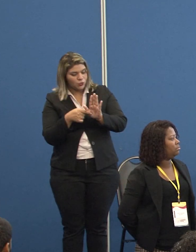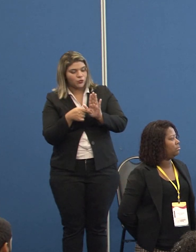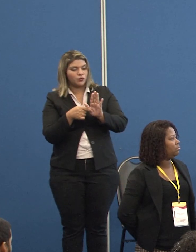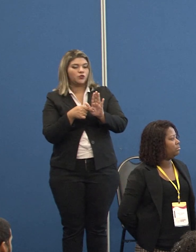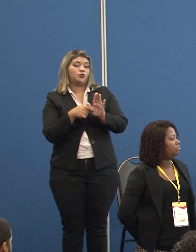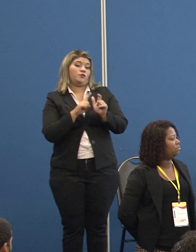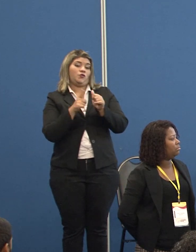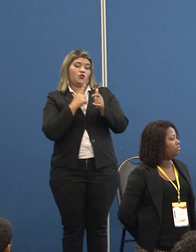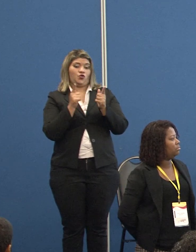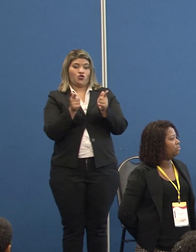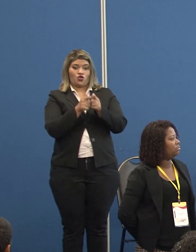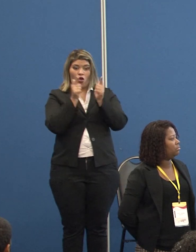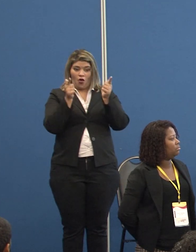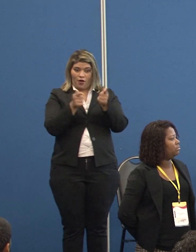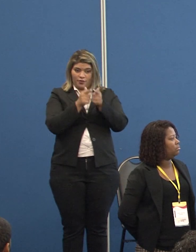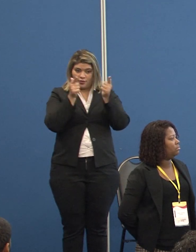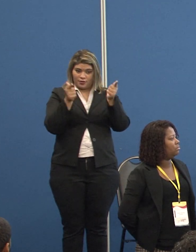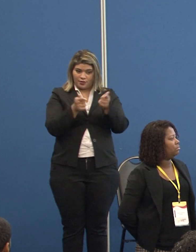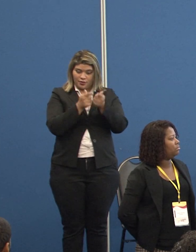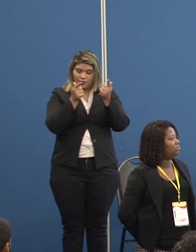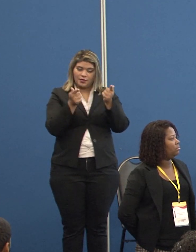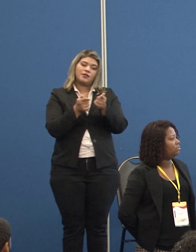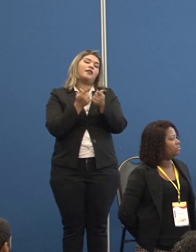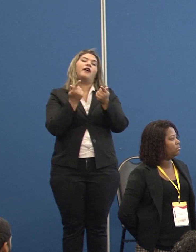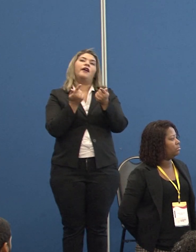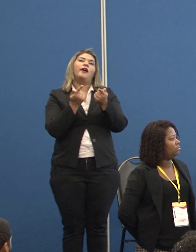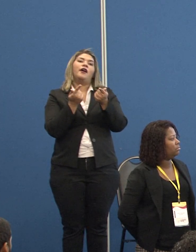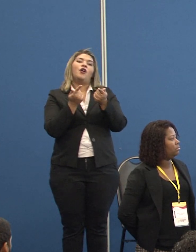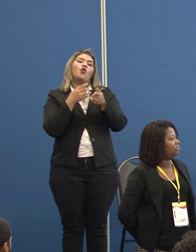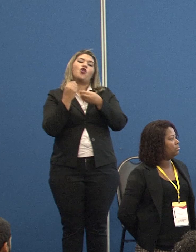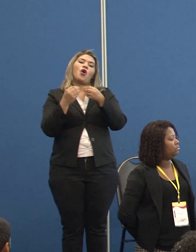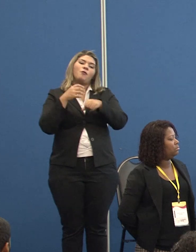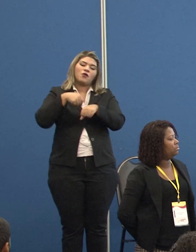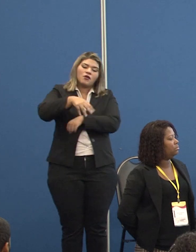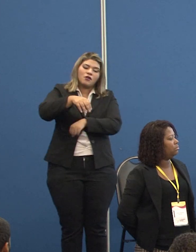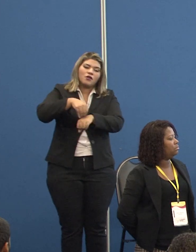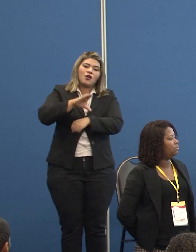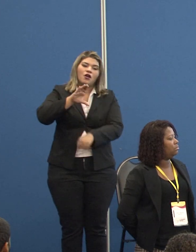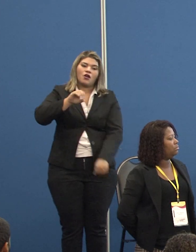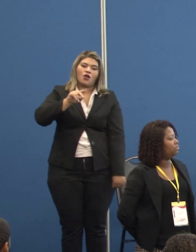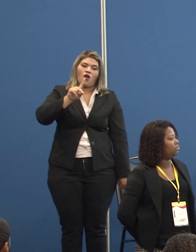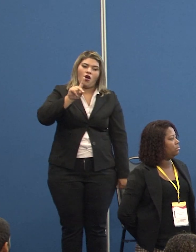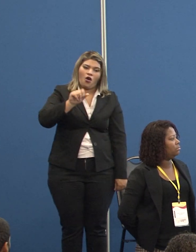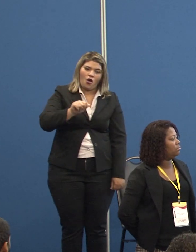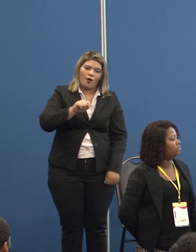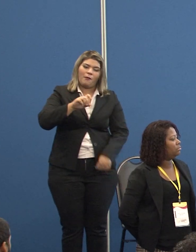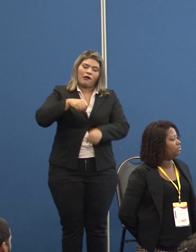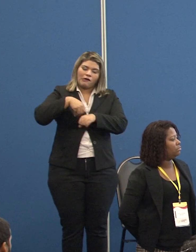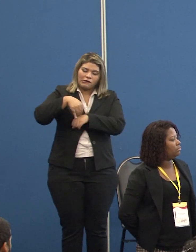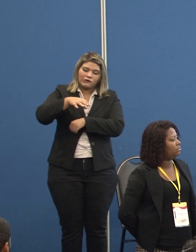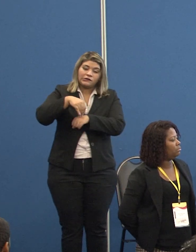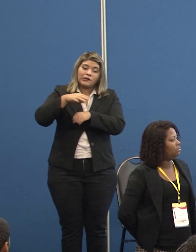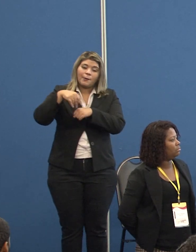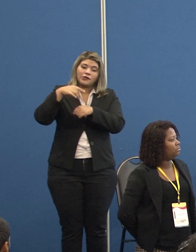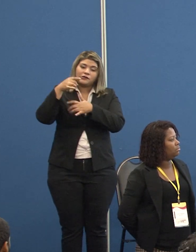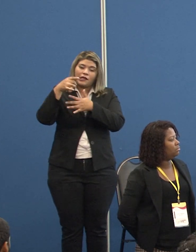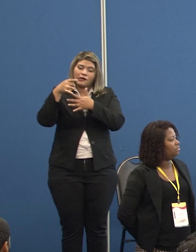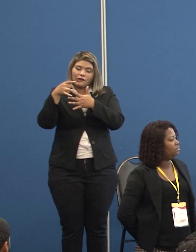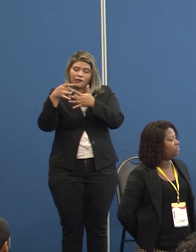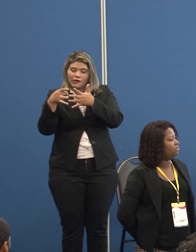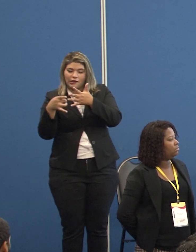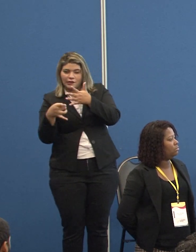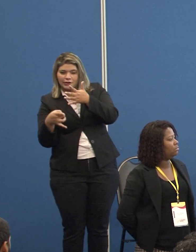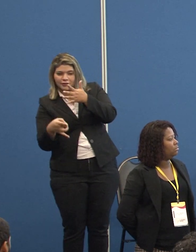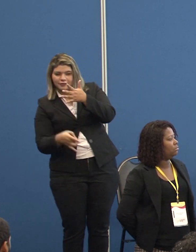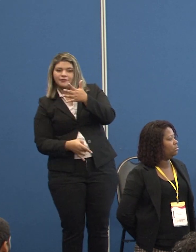um jornal com a parte relacionada à Copa, e aí nós fomos desmembrando. E aí resultou